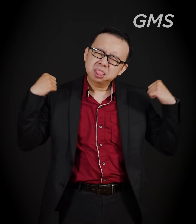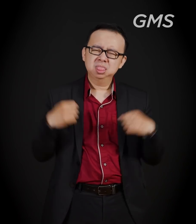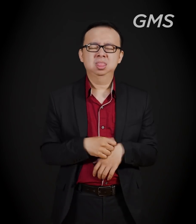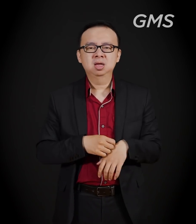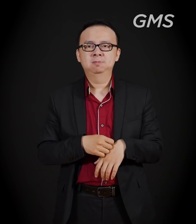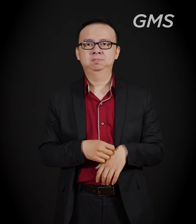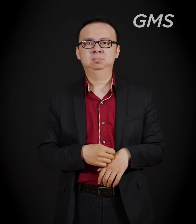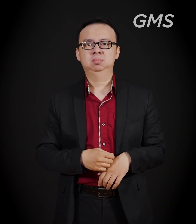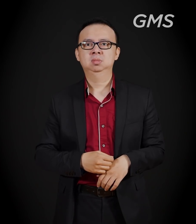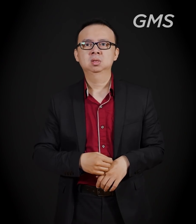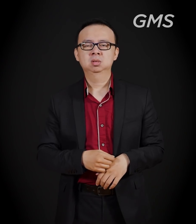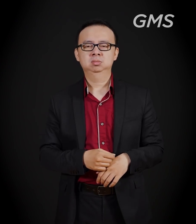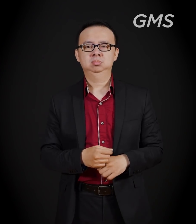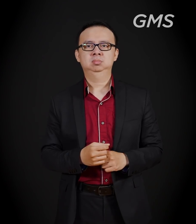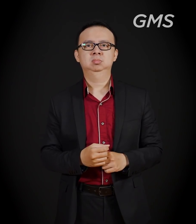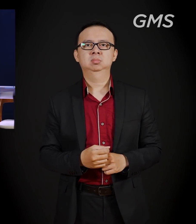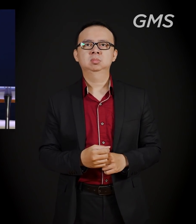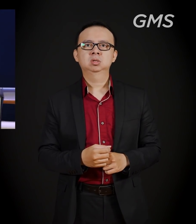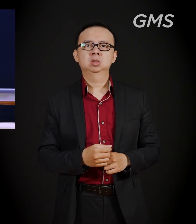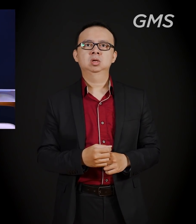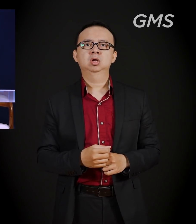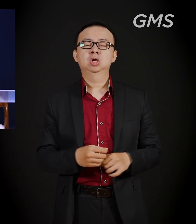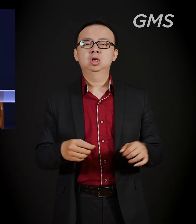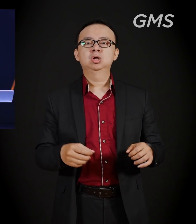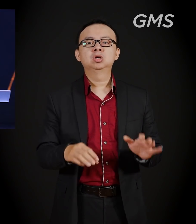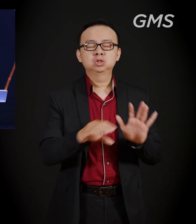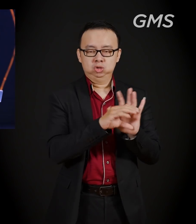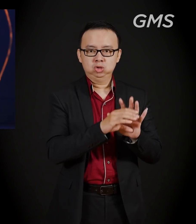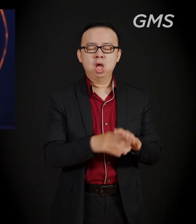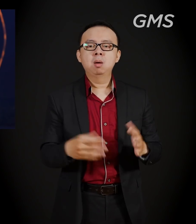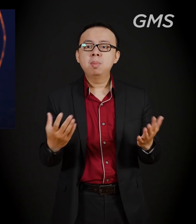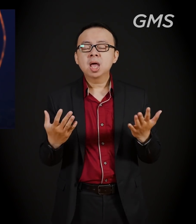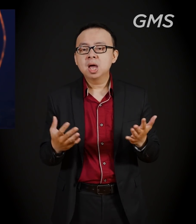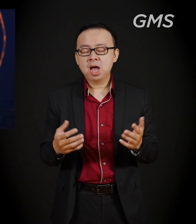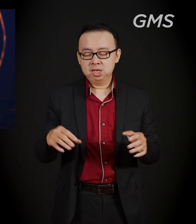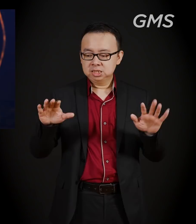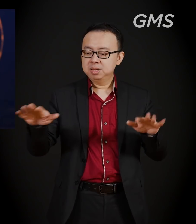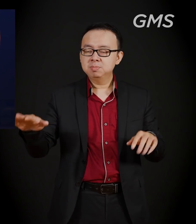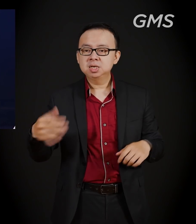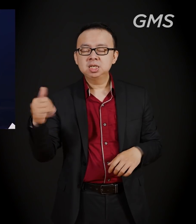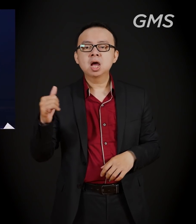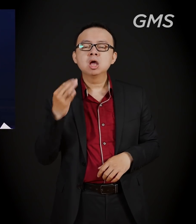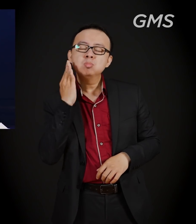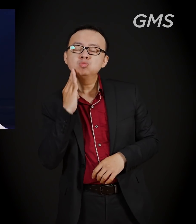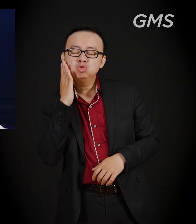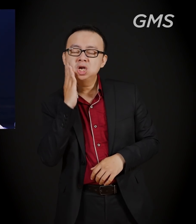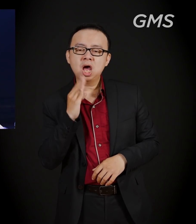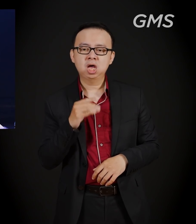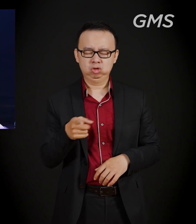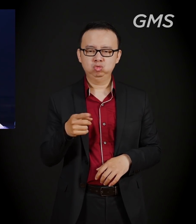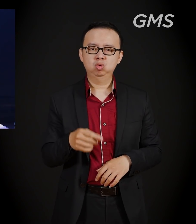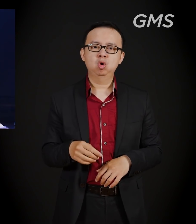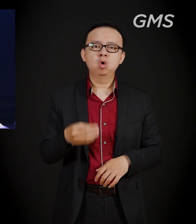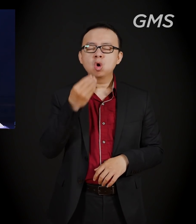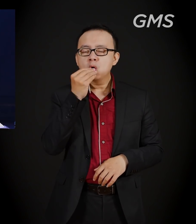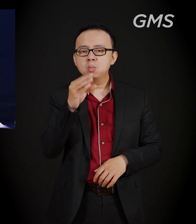Adik-adik muda mulai stres. Adik-adik muda berpikir, aduh gimana ya pendeta? Kan begini pendeta, usia aku kan udah sekarang